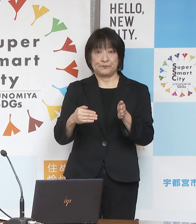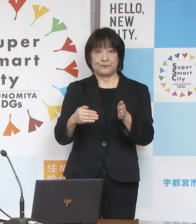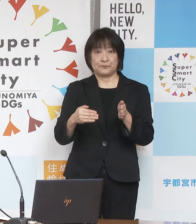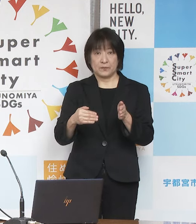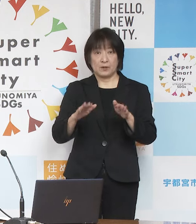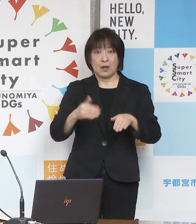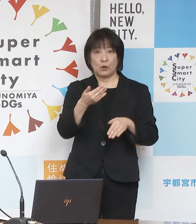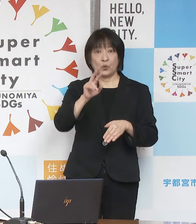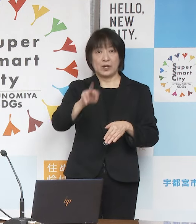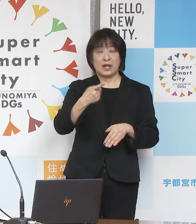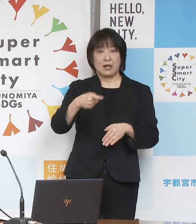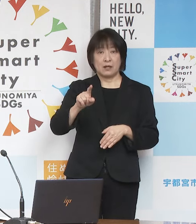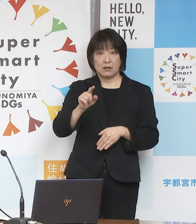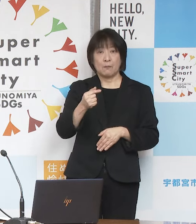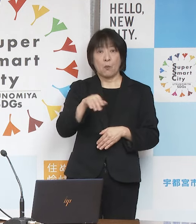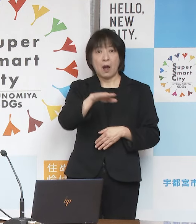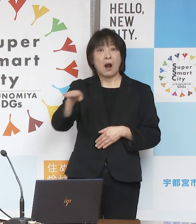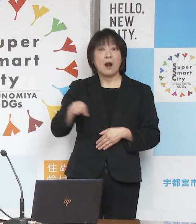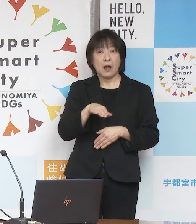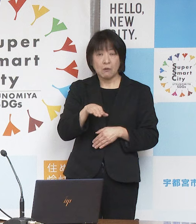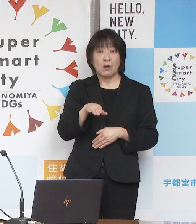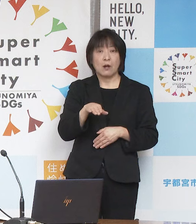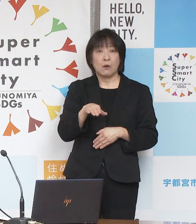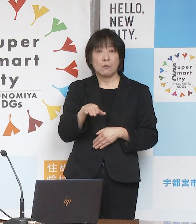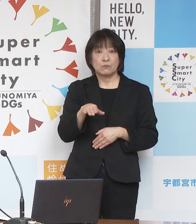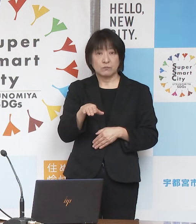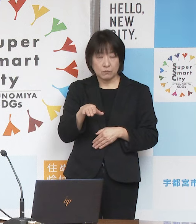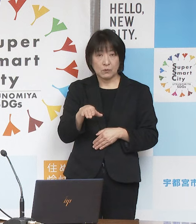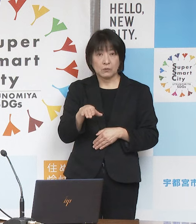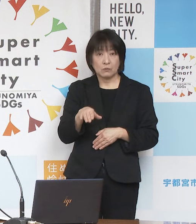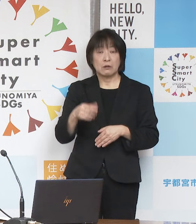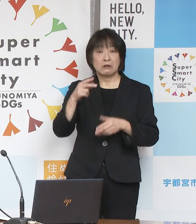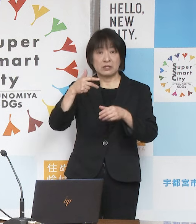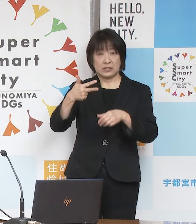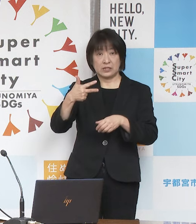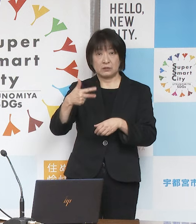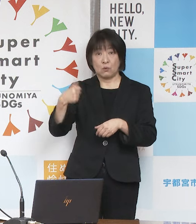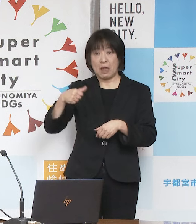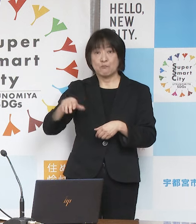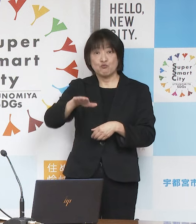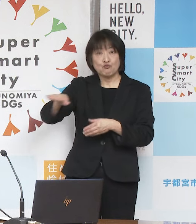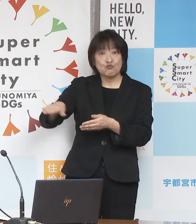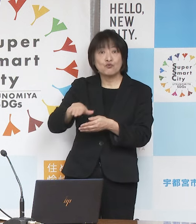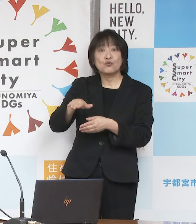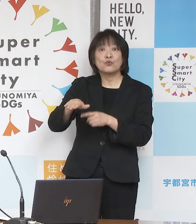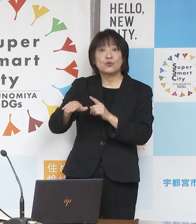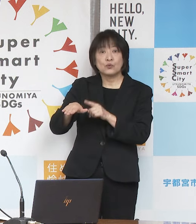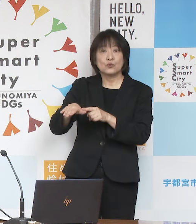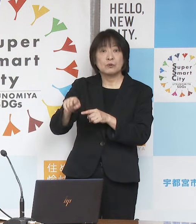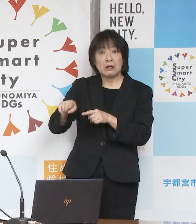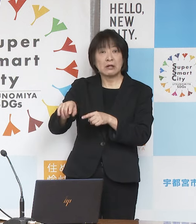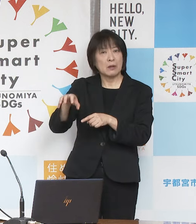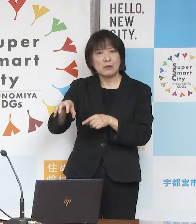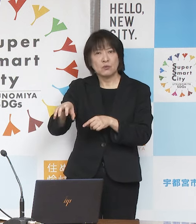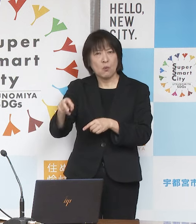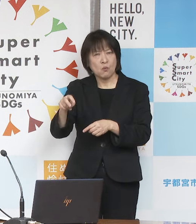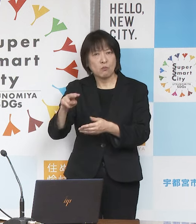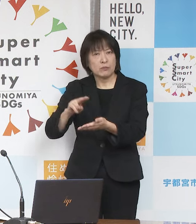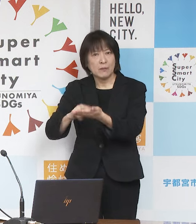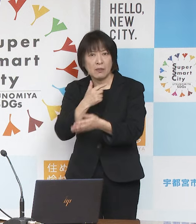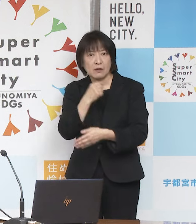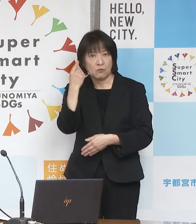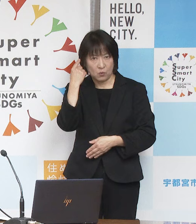クリーンパークモバがまの南部をカバーしてることを考えますとまの南部のところからまあの絞っていくということになるかと思います